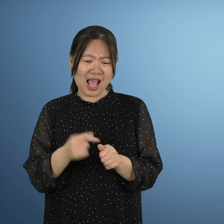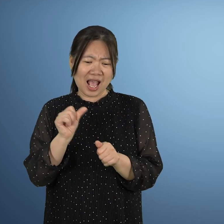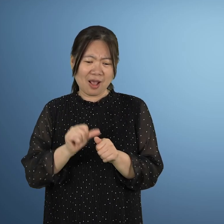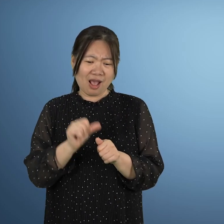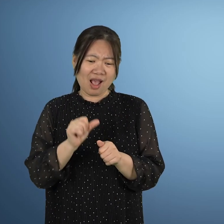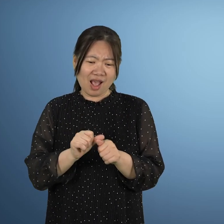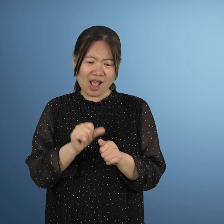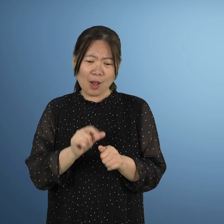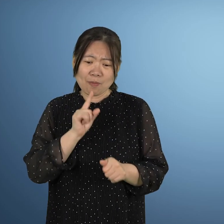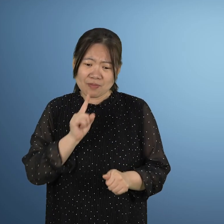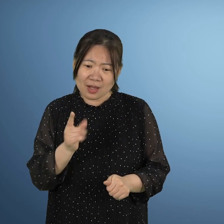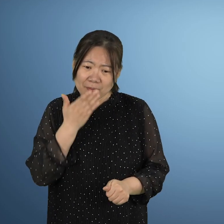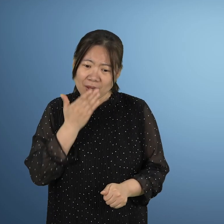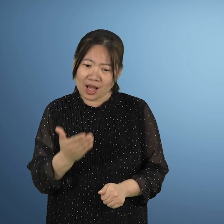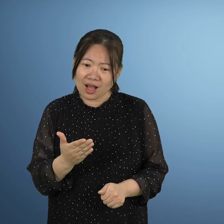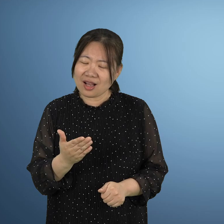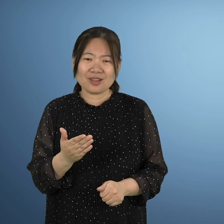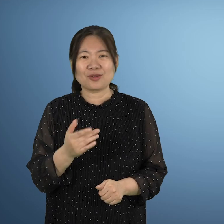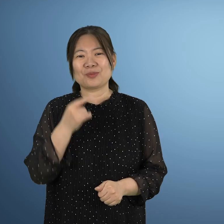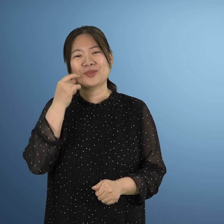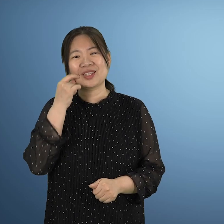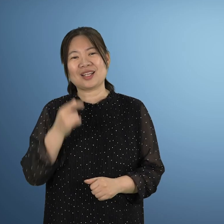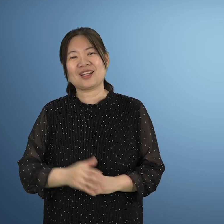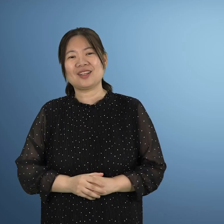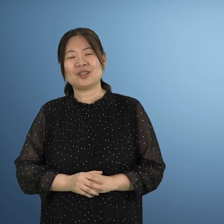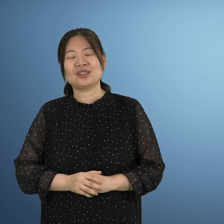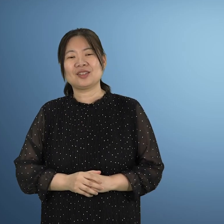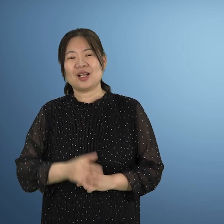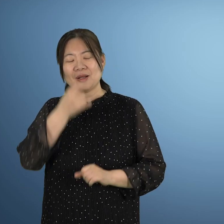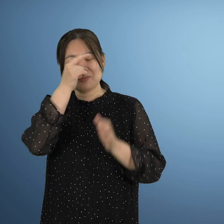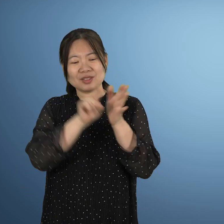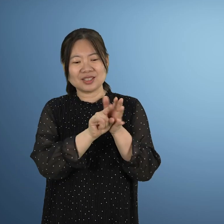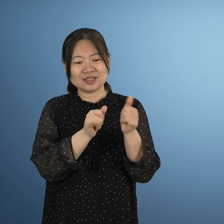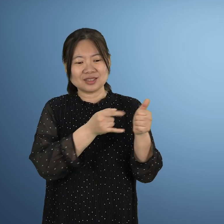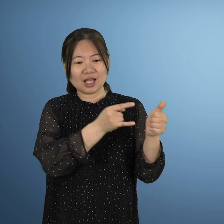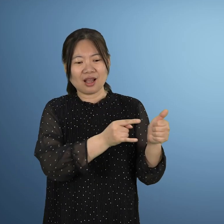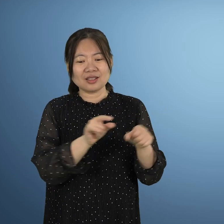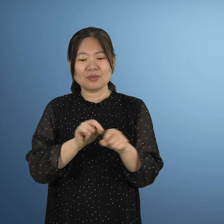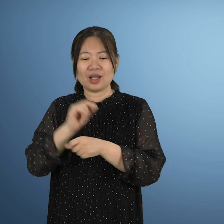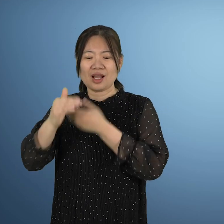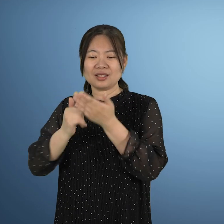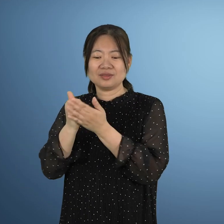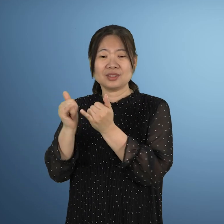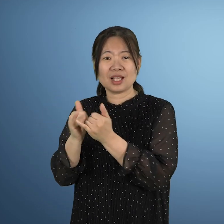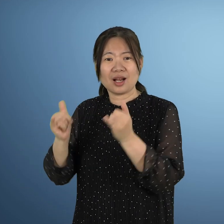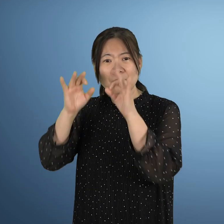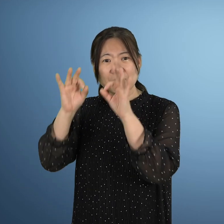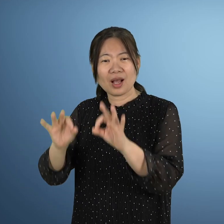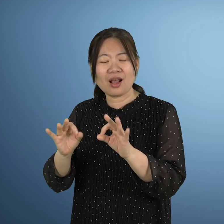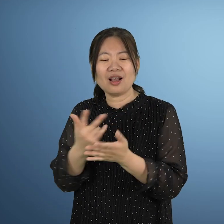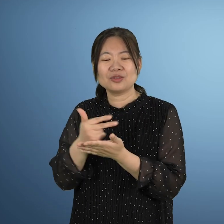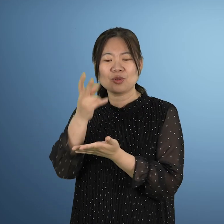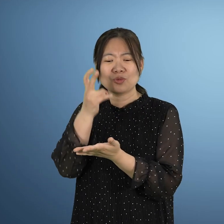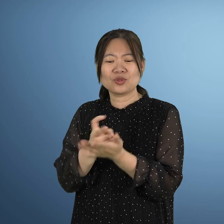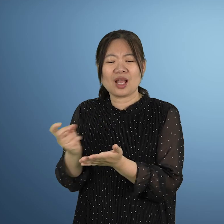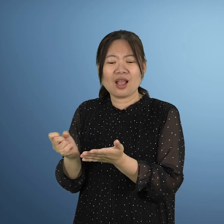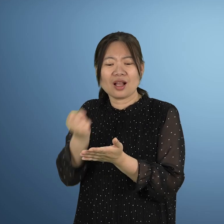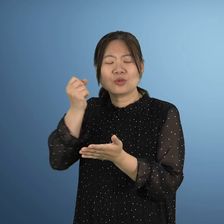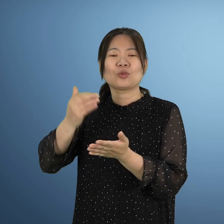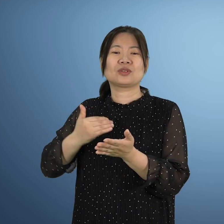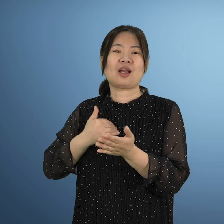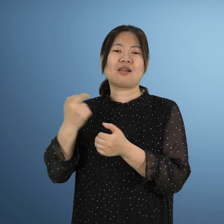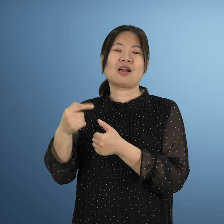아니요. 우리 기독교인들은, 특별히 하나님의 사람들은 주의 율례로 나를